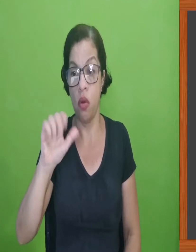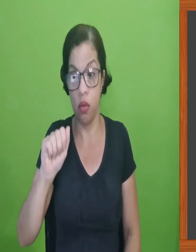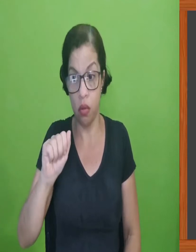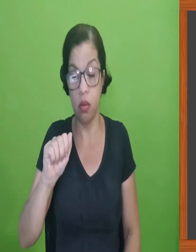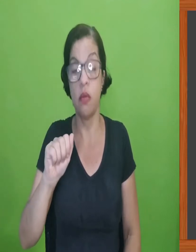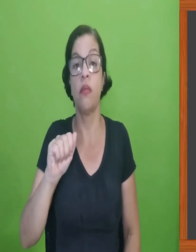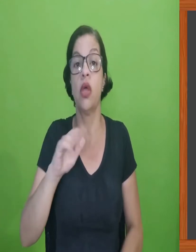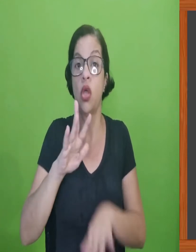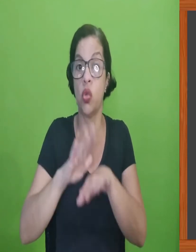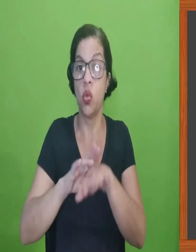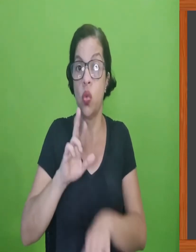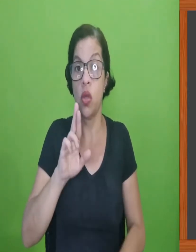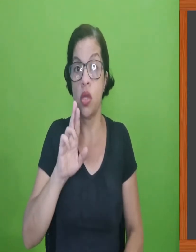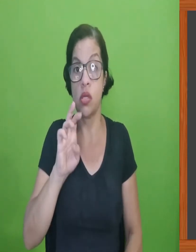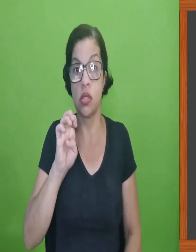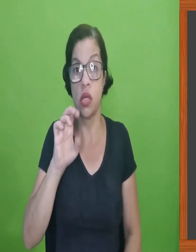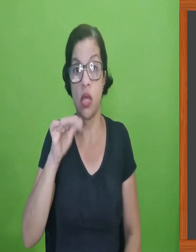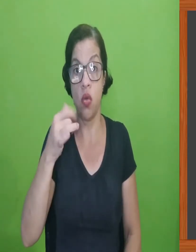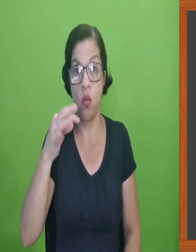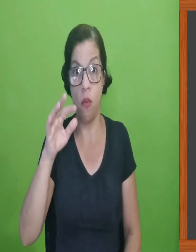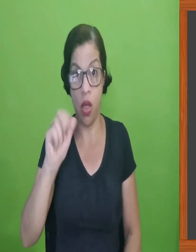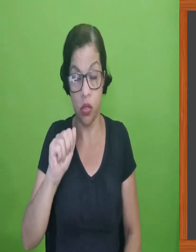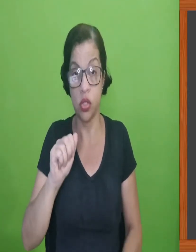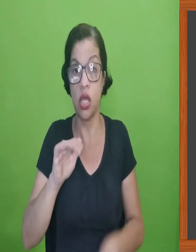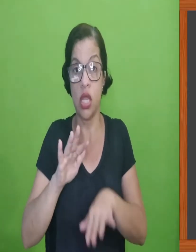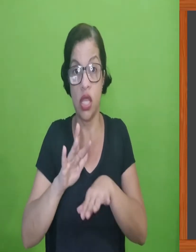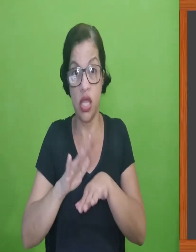as doenças cardíacas congênitas.